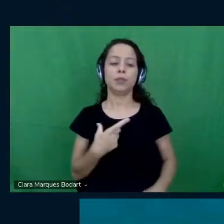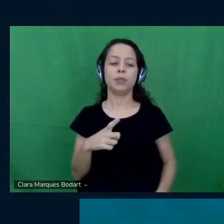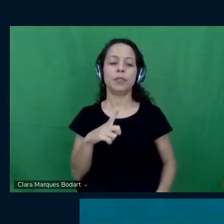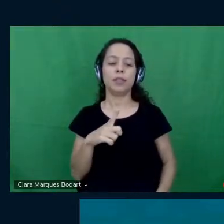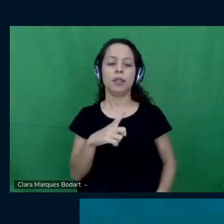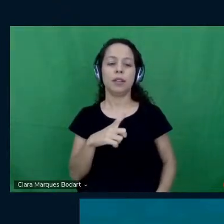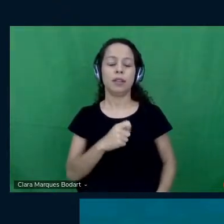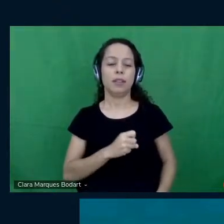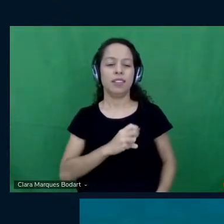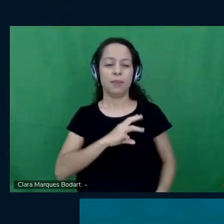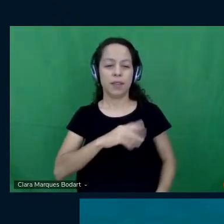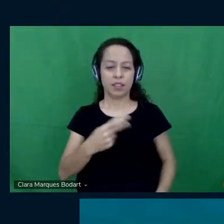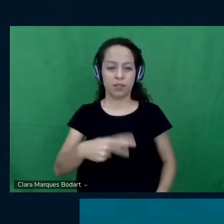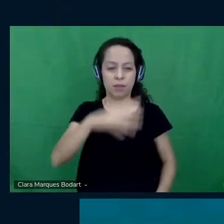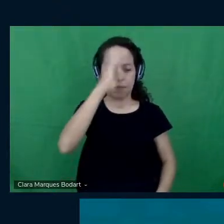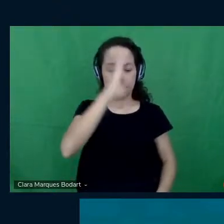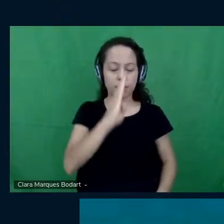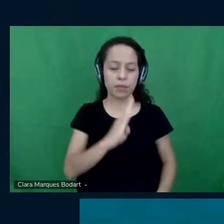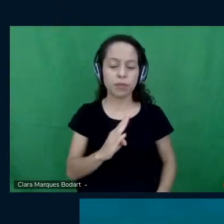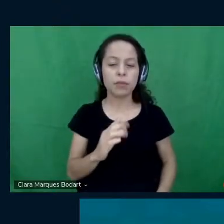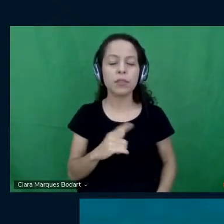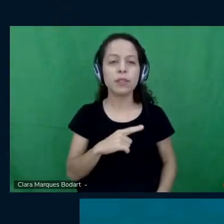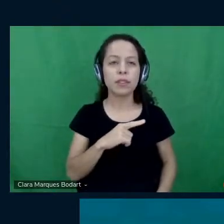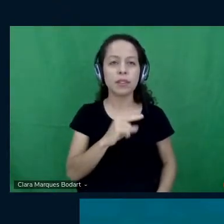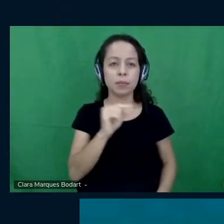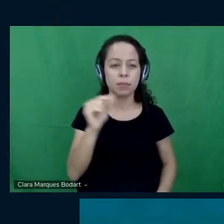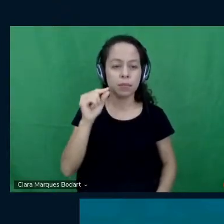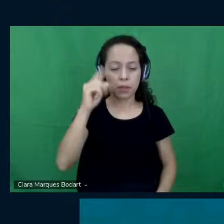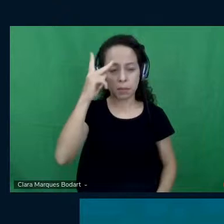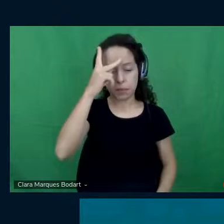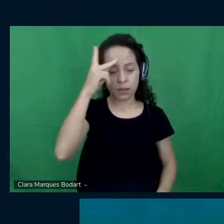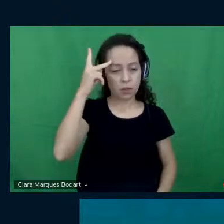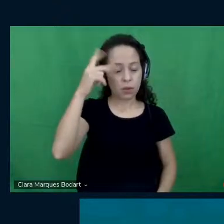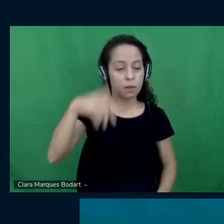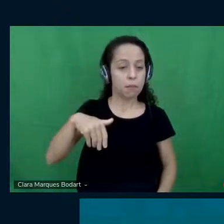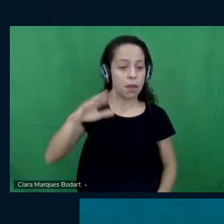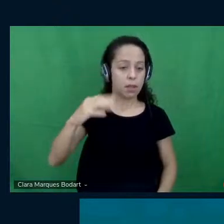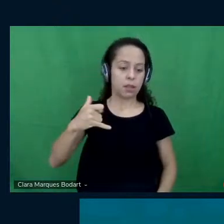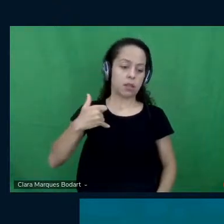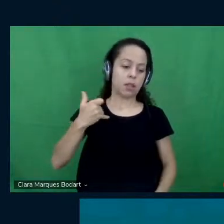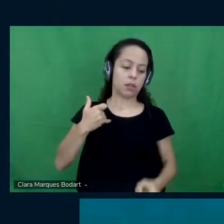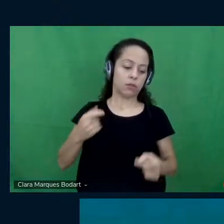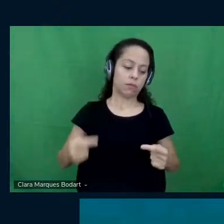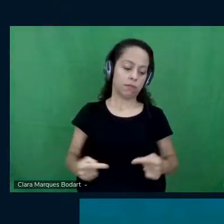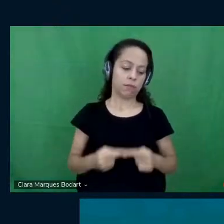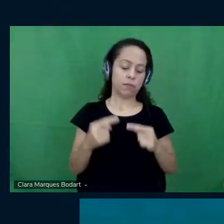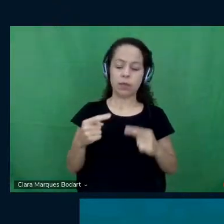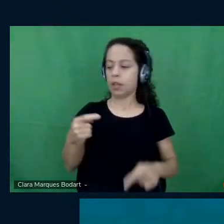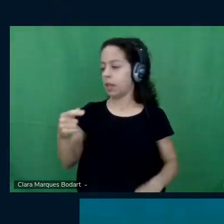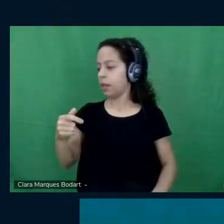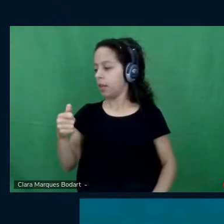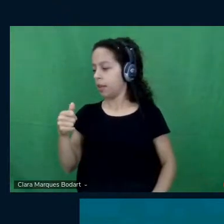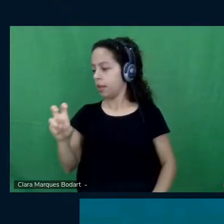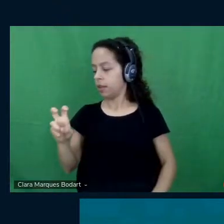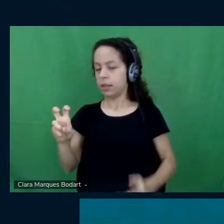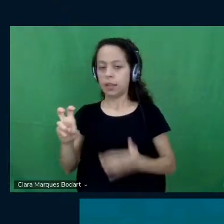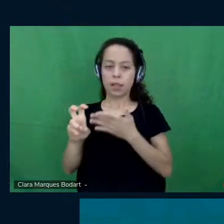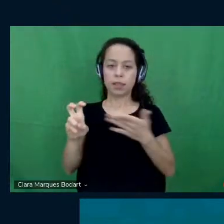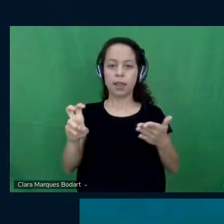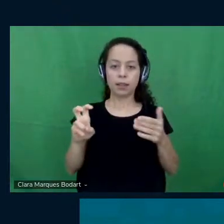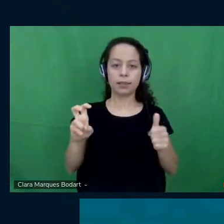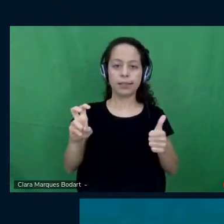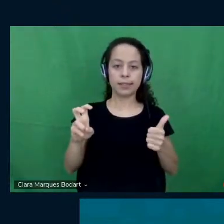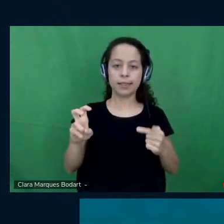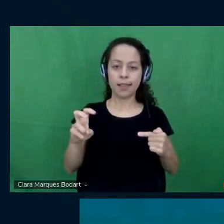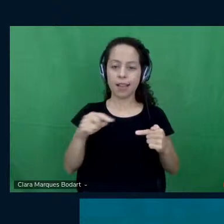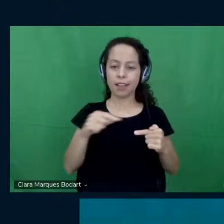ensino médio no Brasil mais pessoas com a idade apropriada, que é de 15 a 17. E quando essa